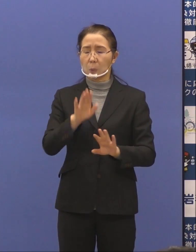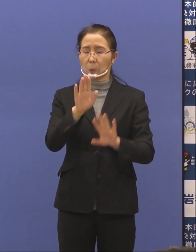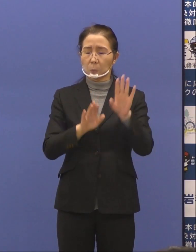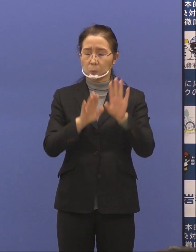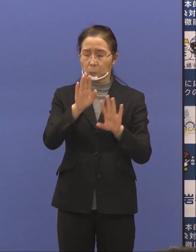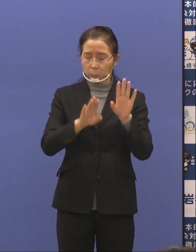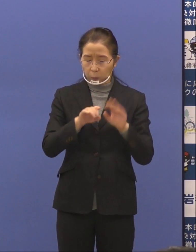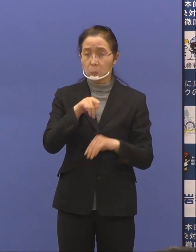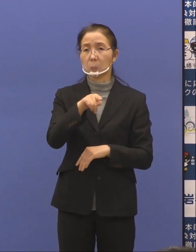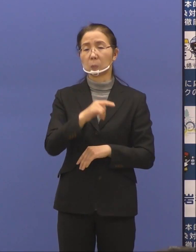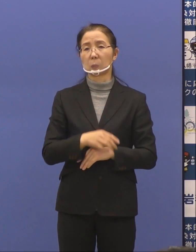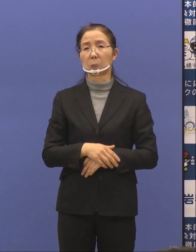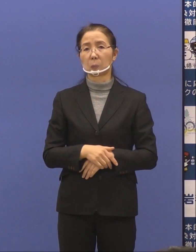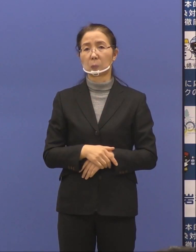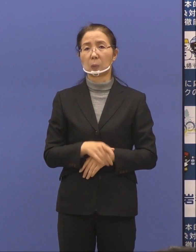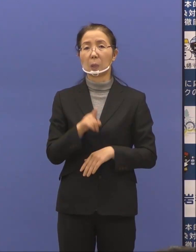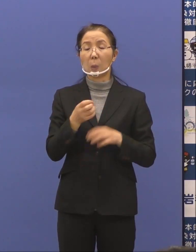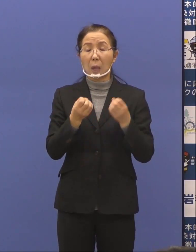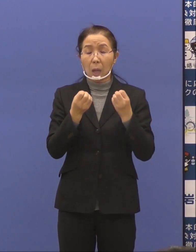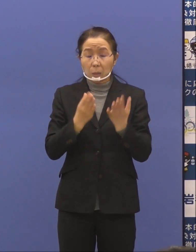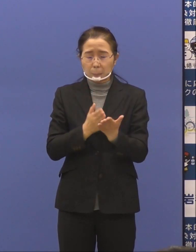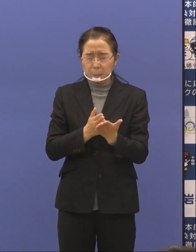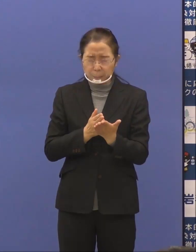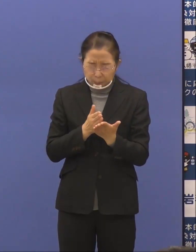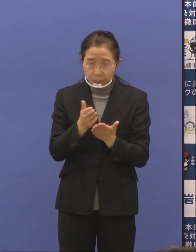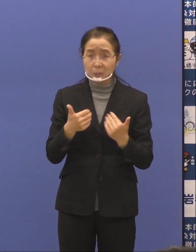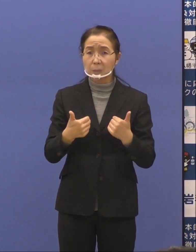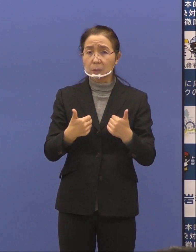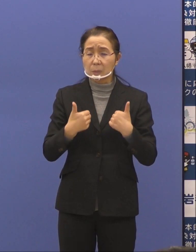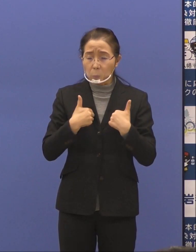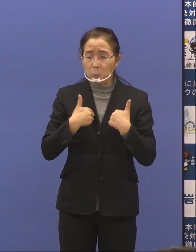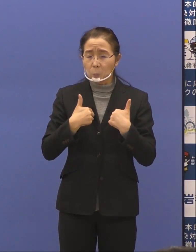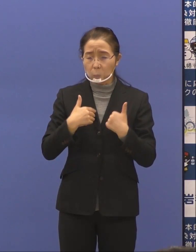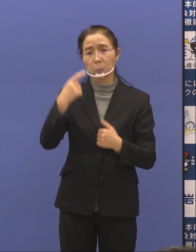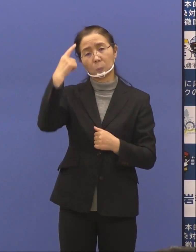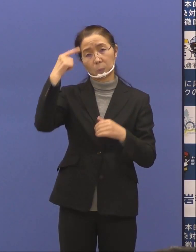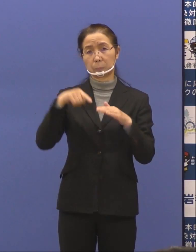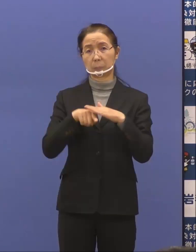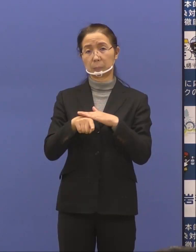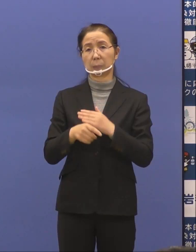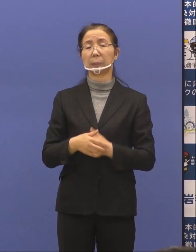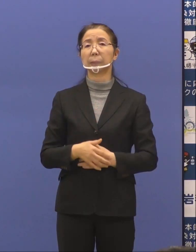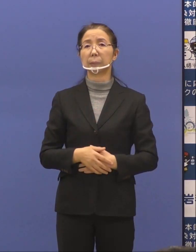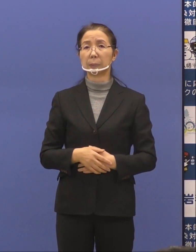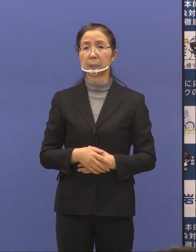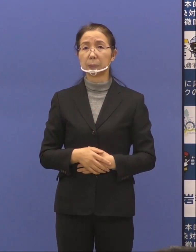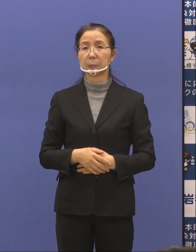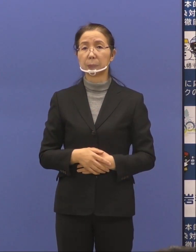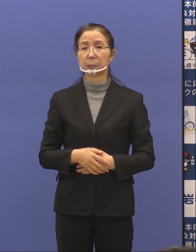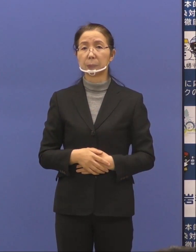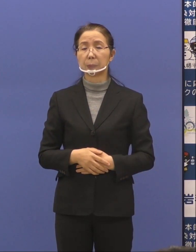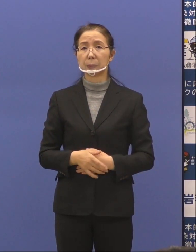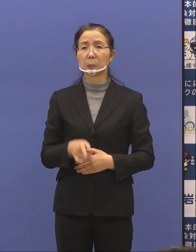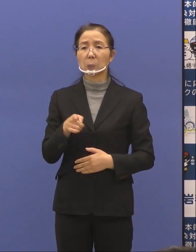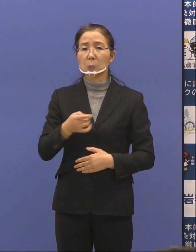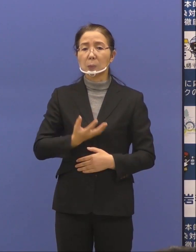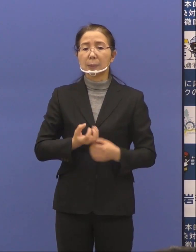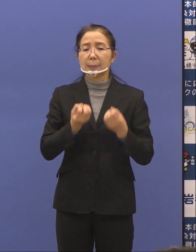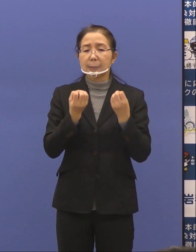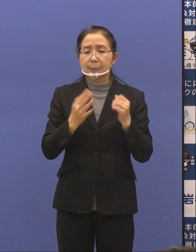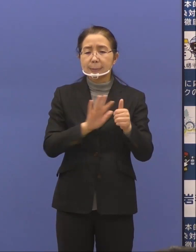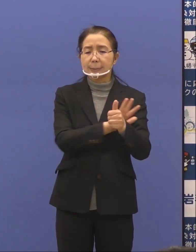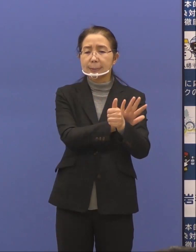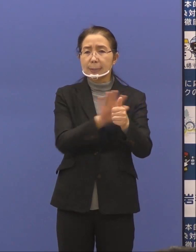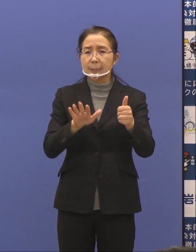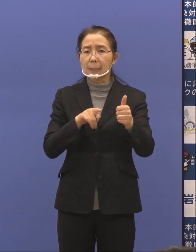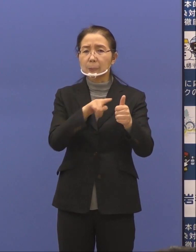から出発しなければならないはず でそういう新内閣にな